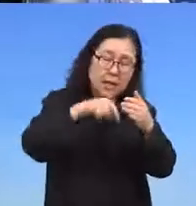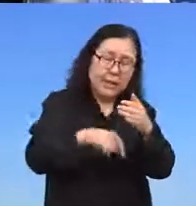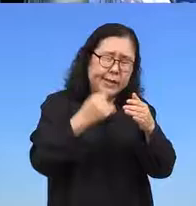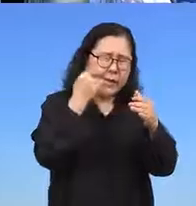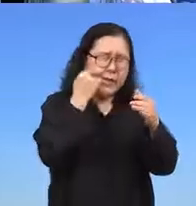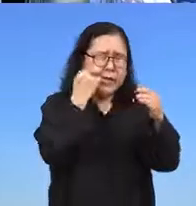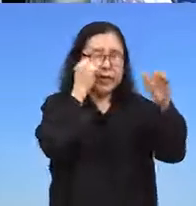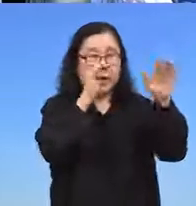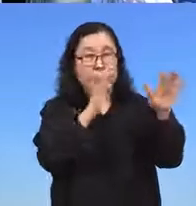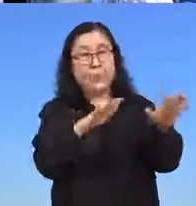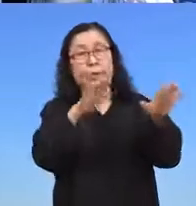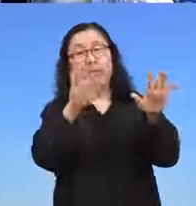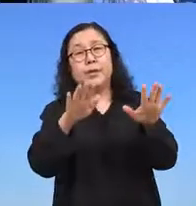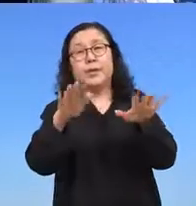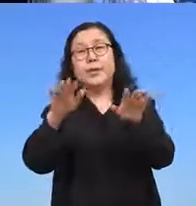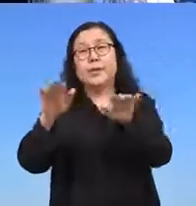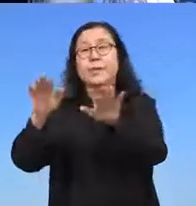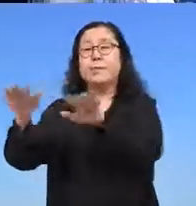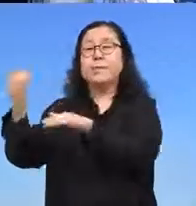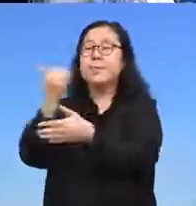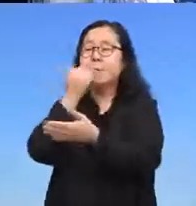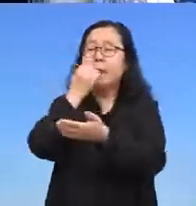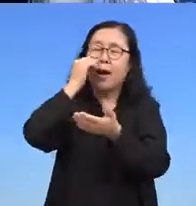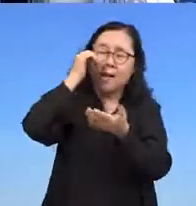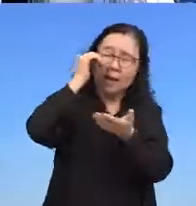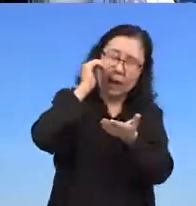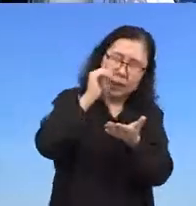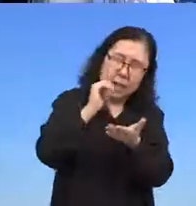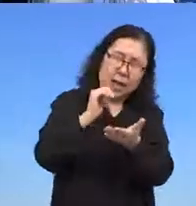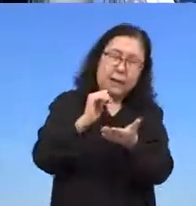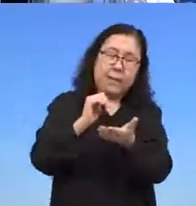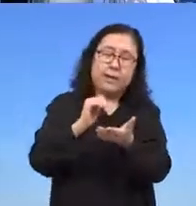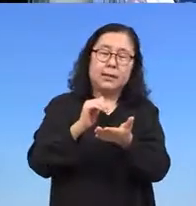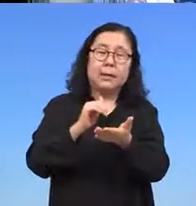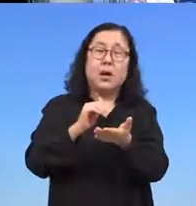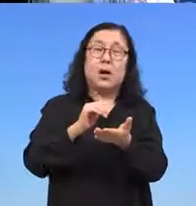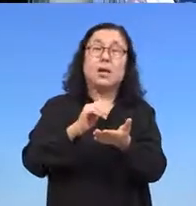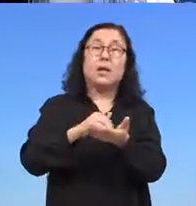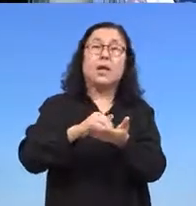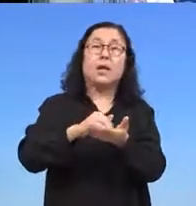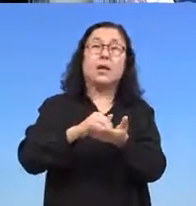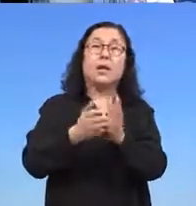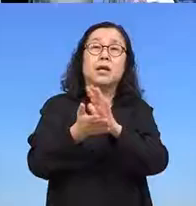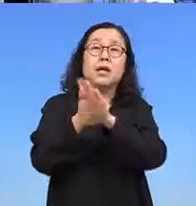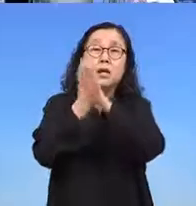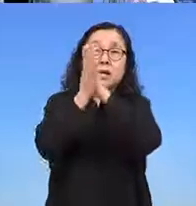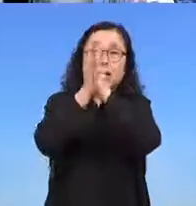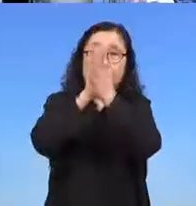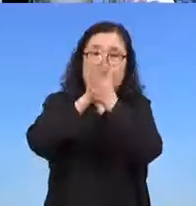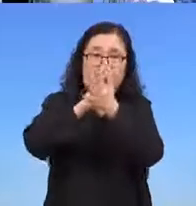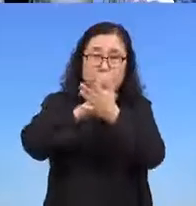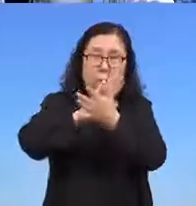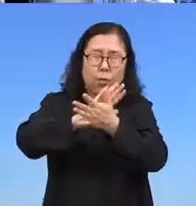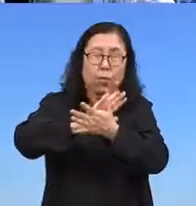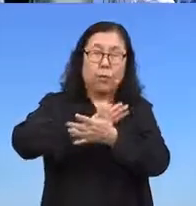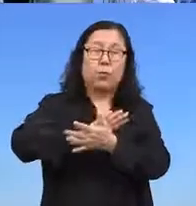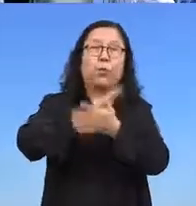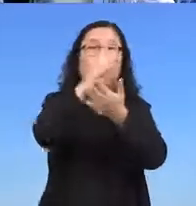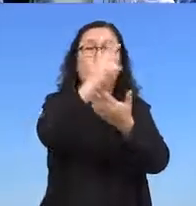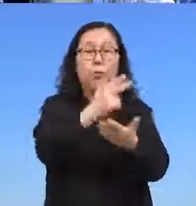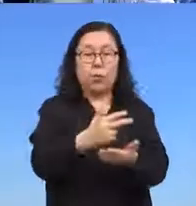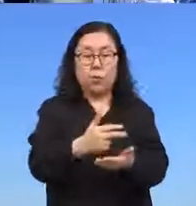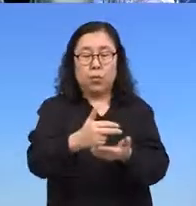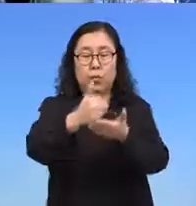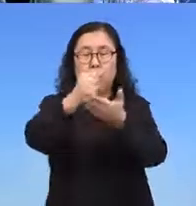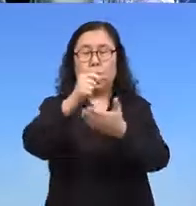이 깊은 바다가 반석이 되고, 영원하신 현재 되시는 그 주님께서 주님